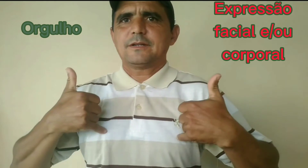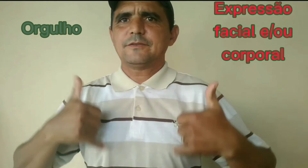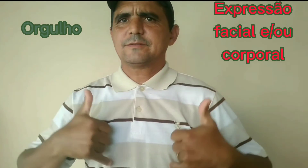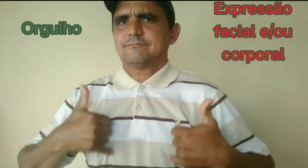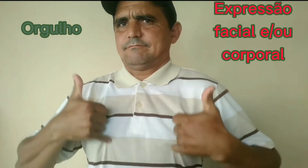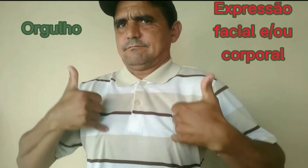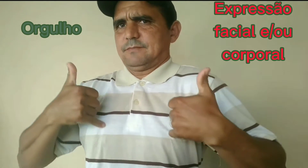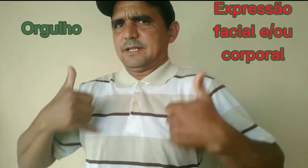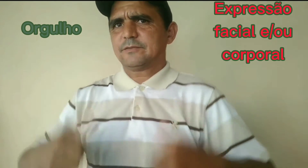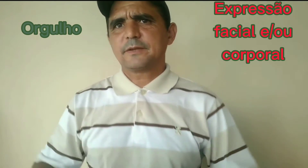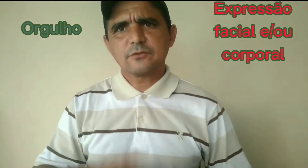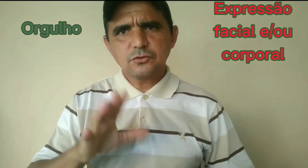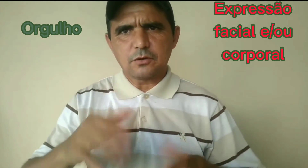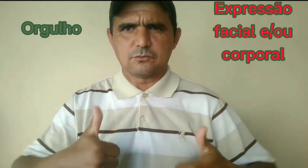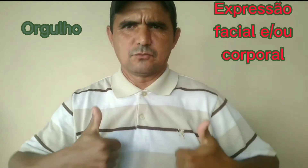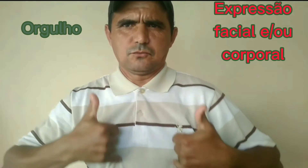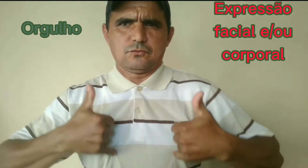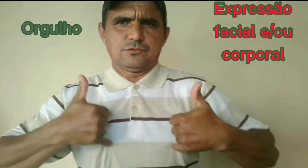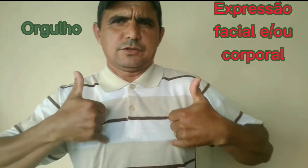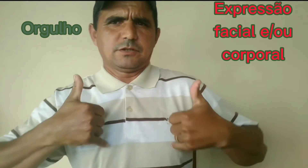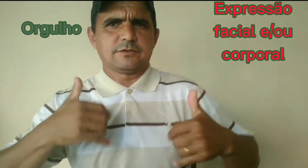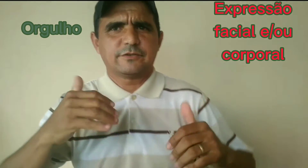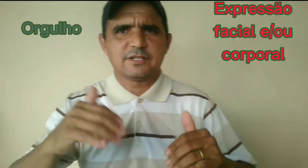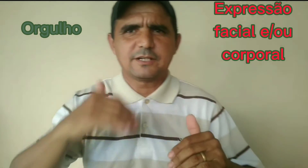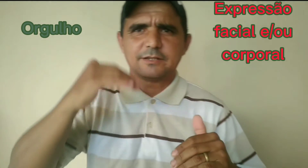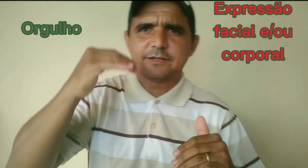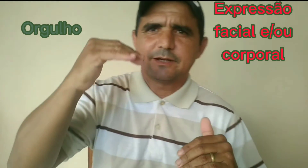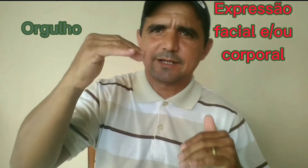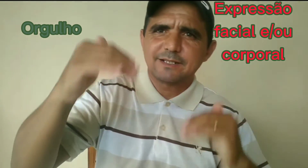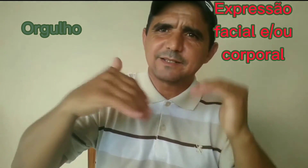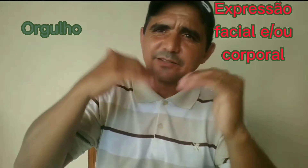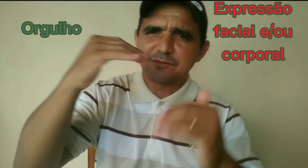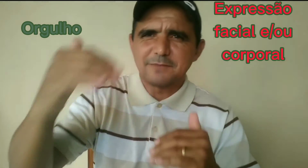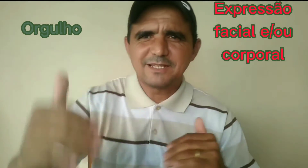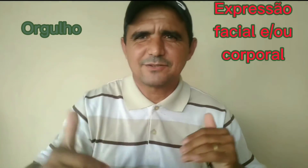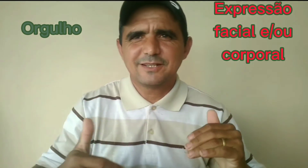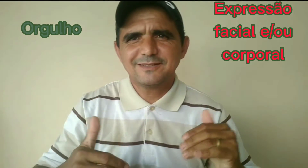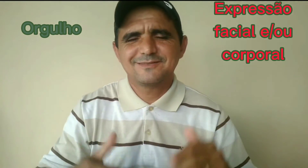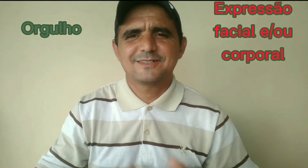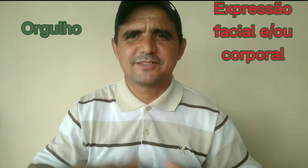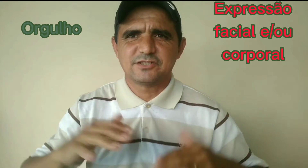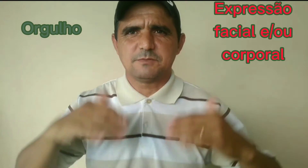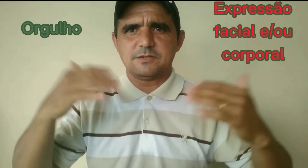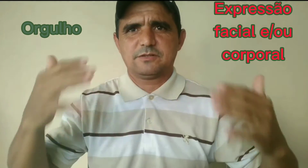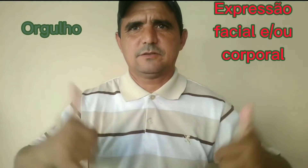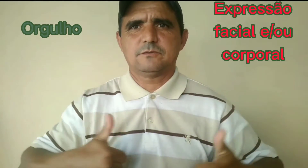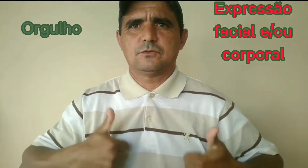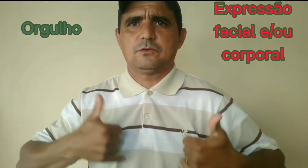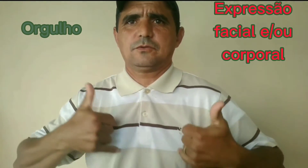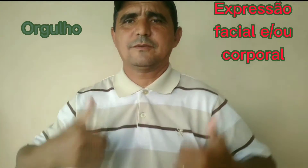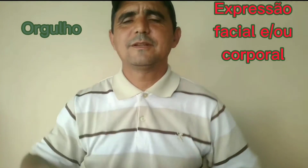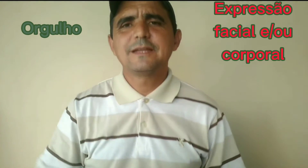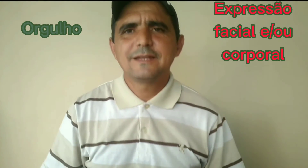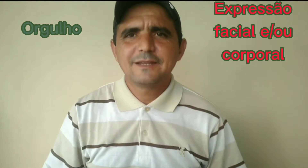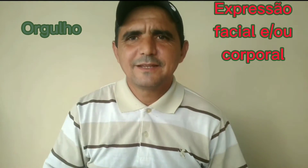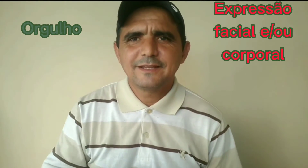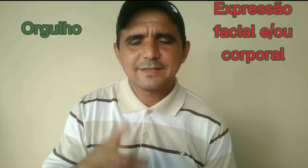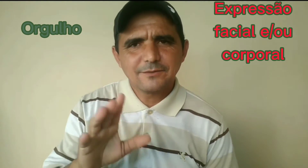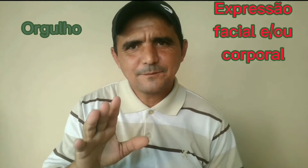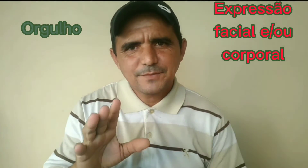aqui, aquela expressão de orgulho, de engrandecimento, né? De sentir melhor que o outro. Então,